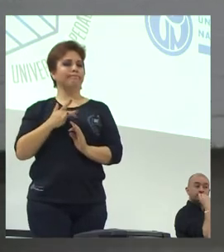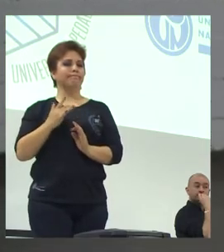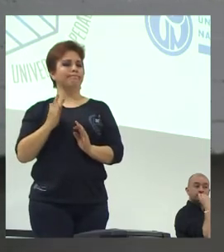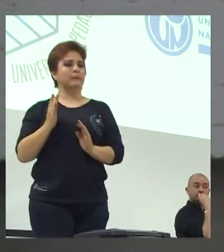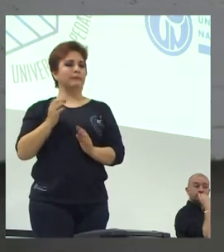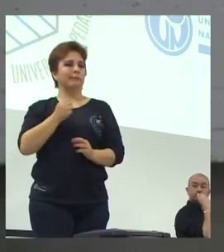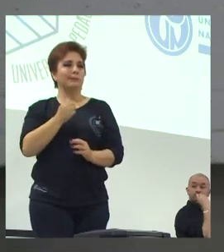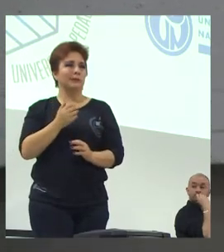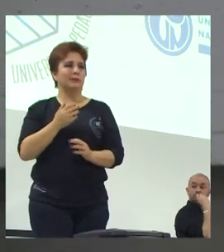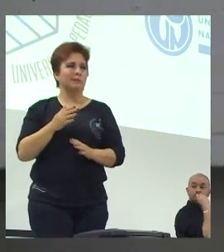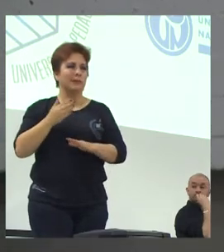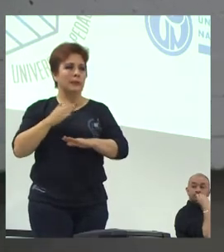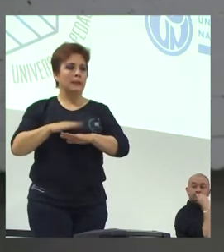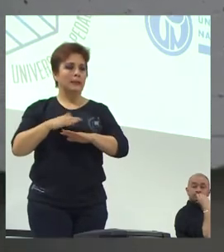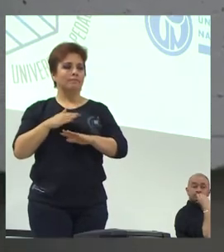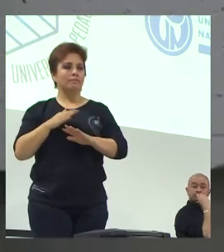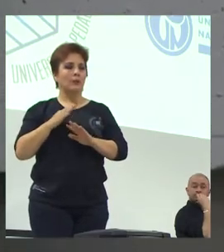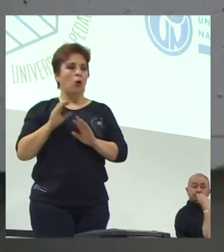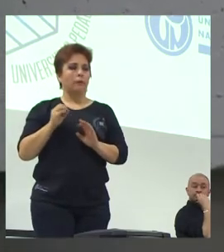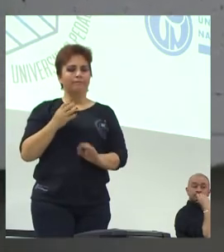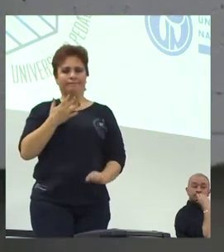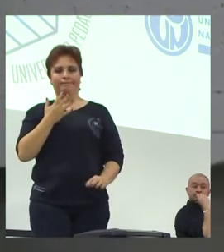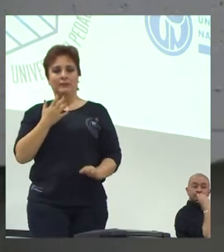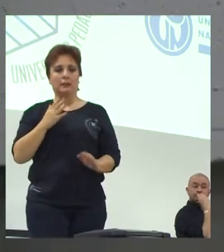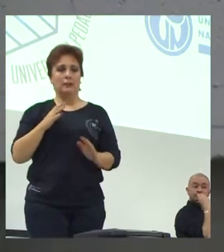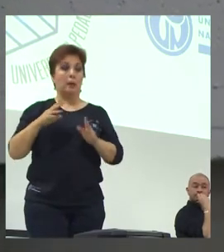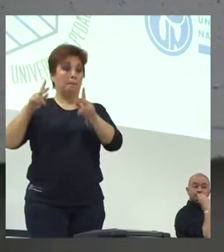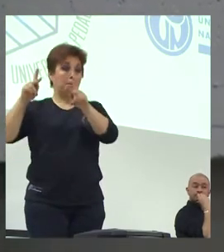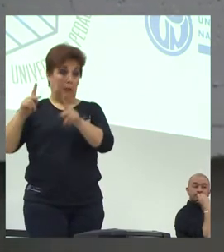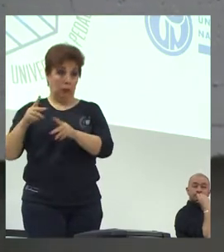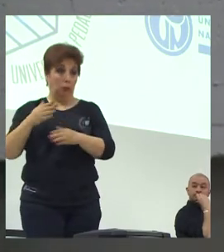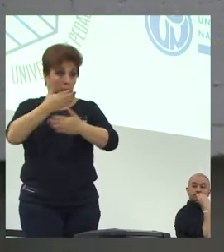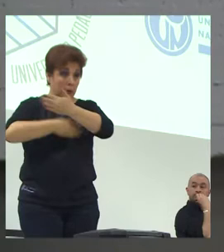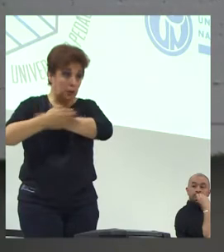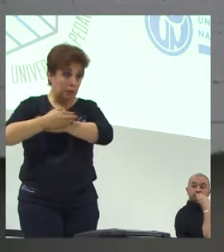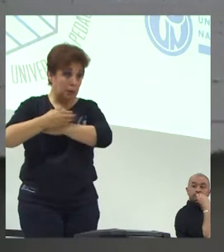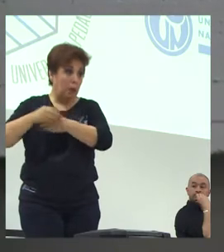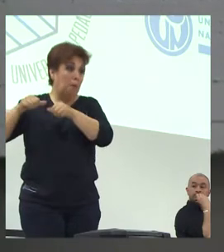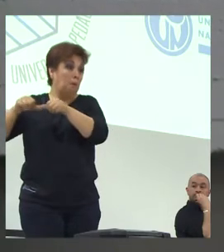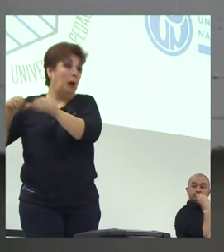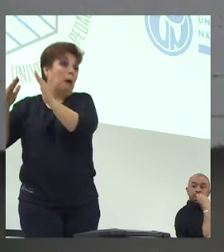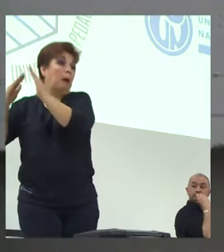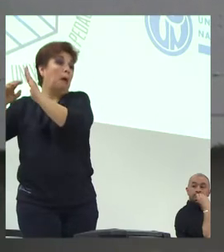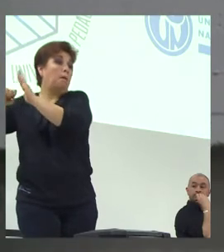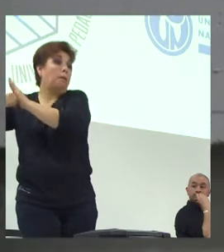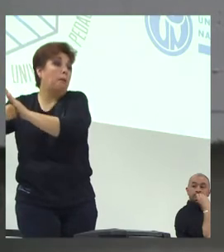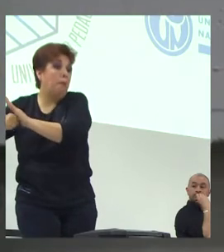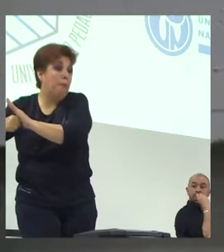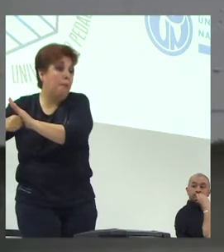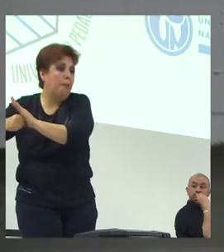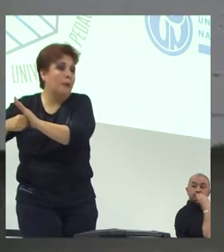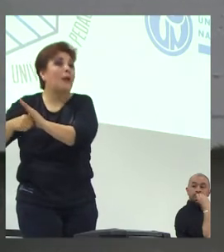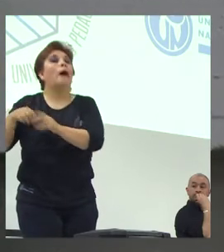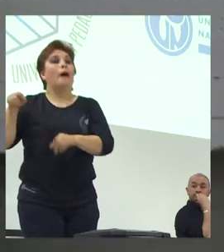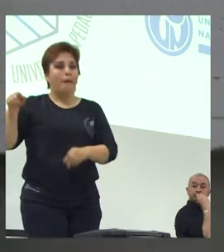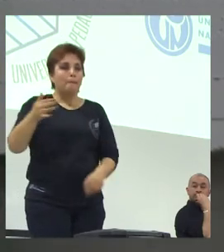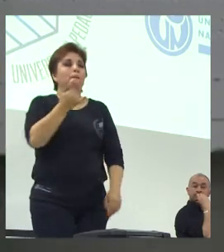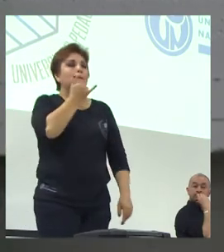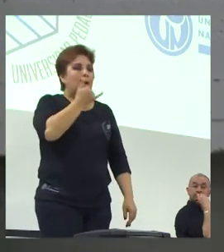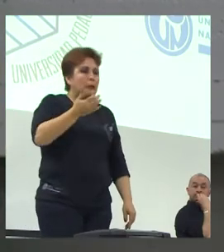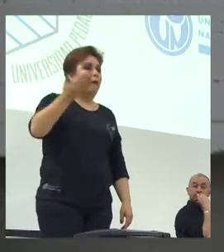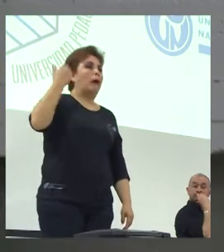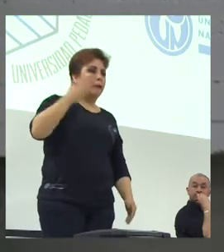acompañaba a sus progenitores como ocurría en mi ciudad natal en tiempos aún